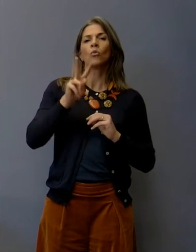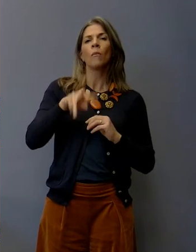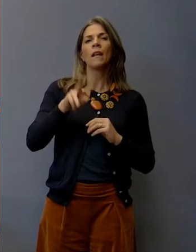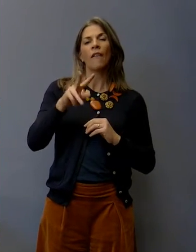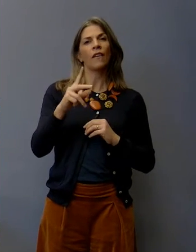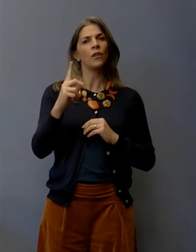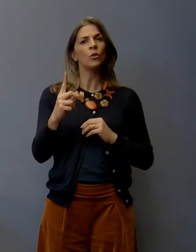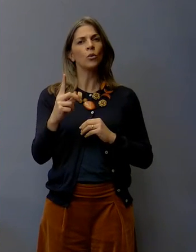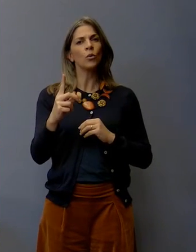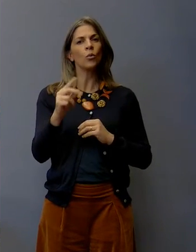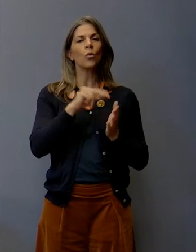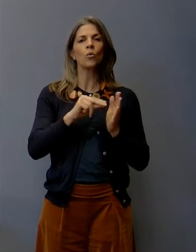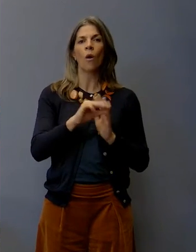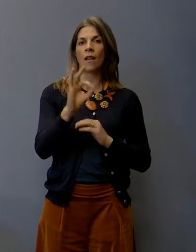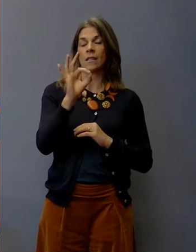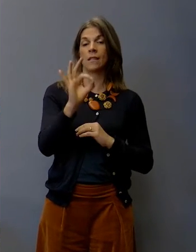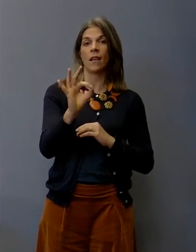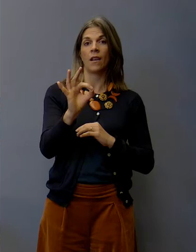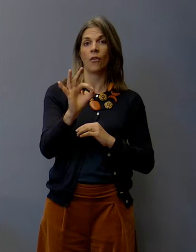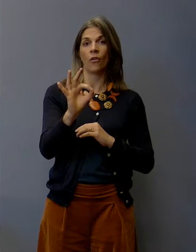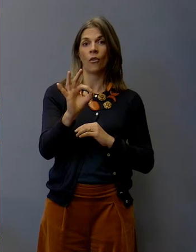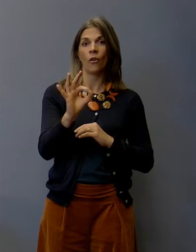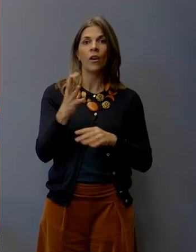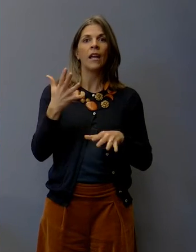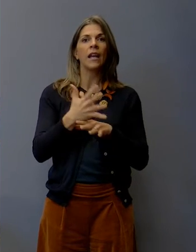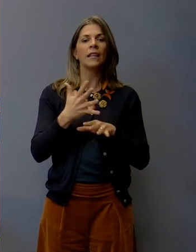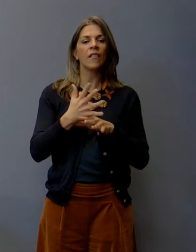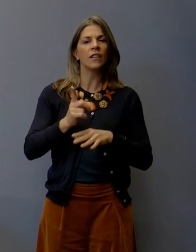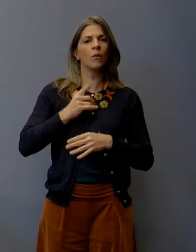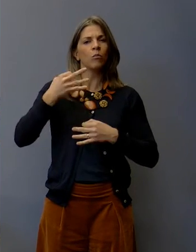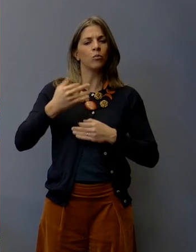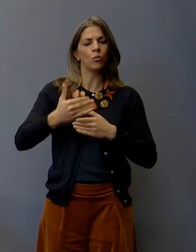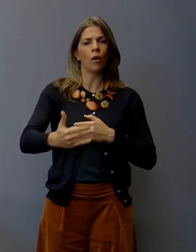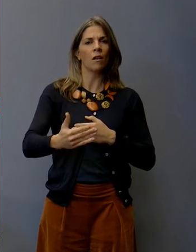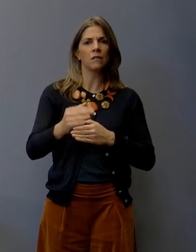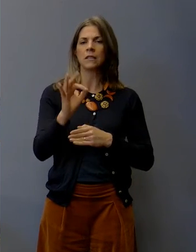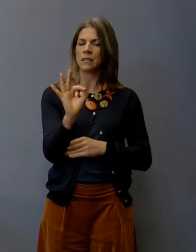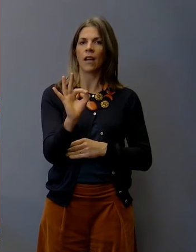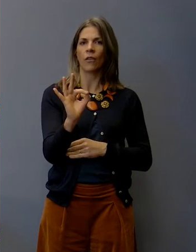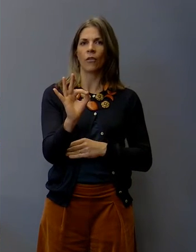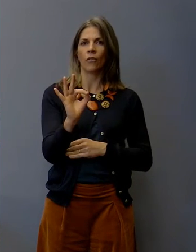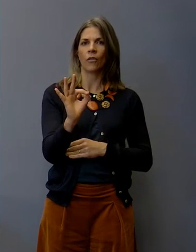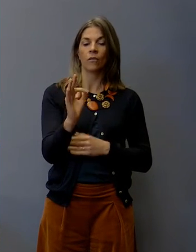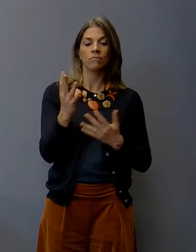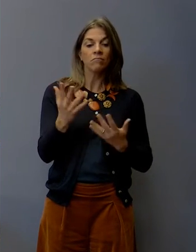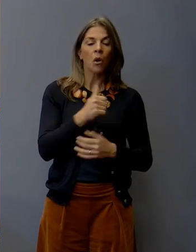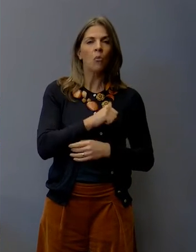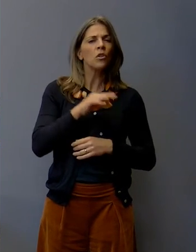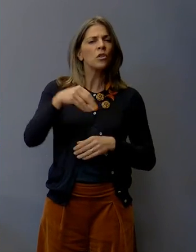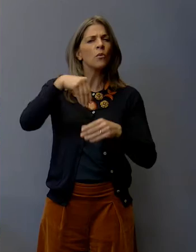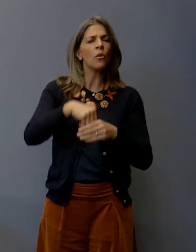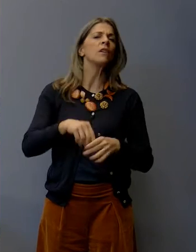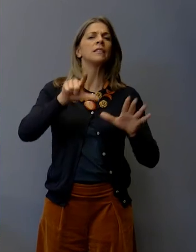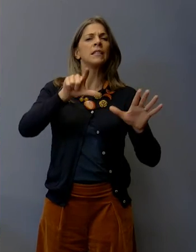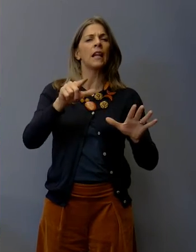0 scuole e zero interventi puntuali stiamo parlando di un municipio che come altri a 73.000 quasi